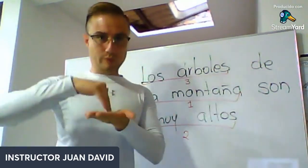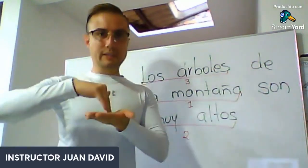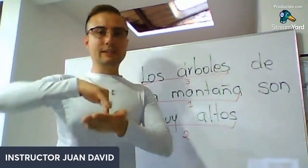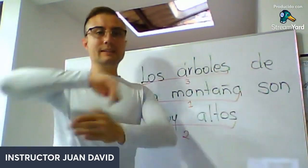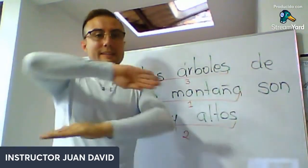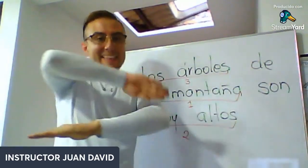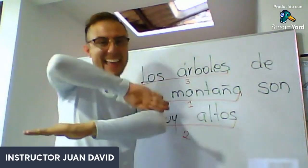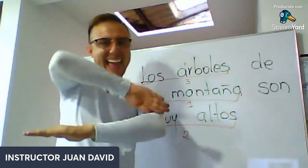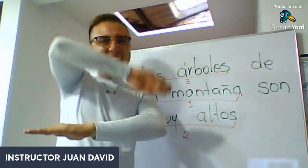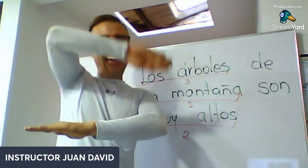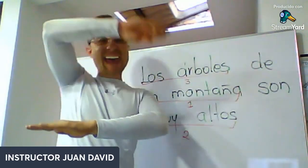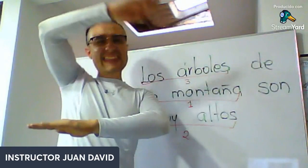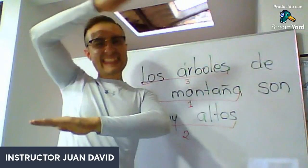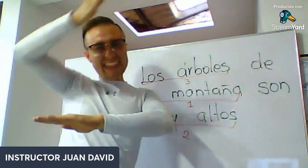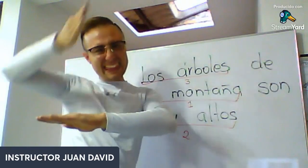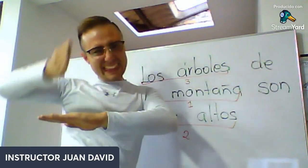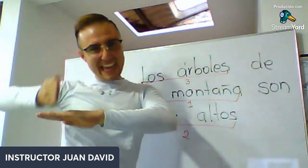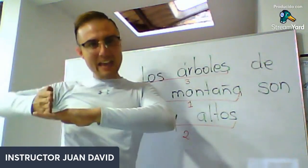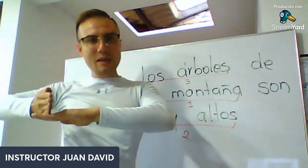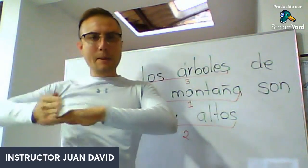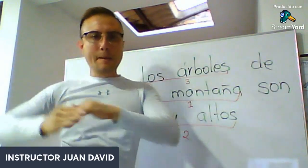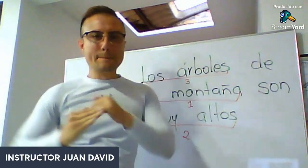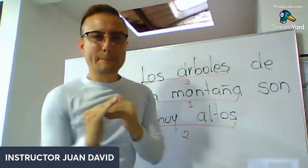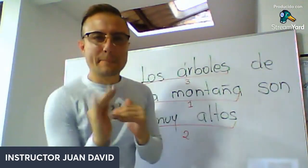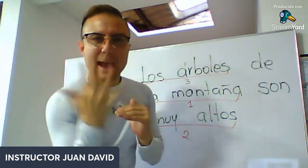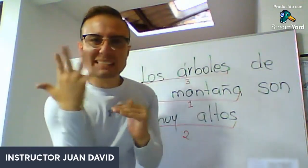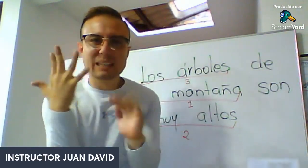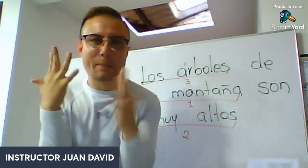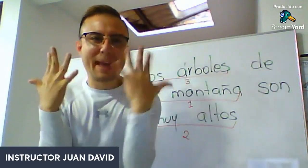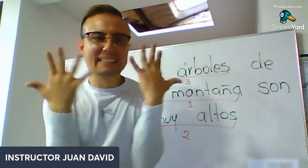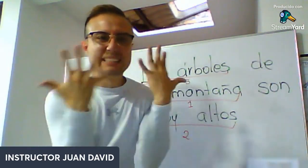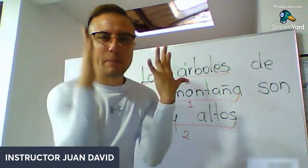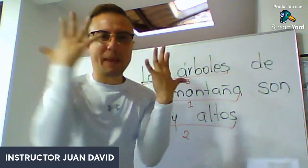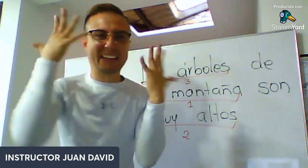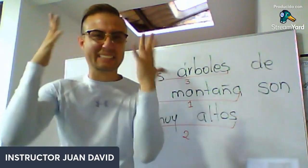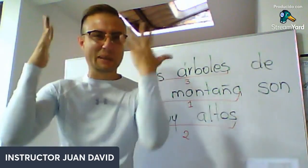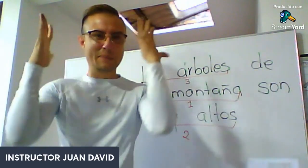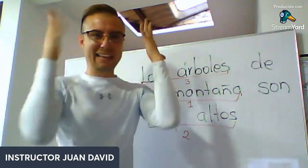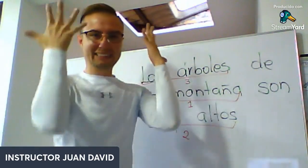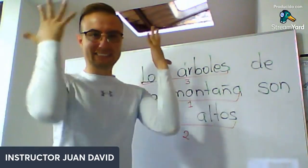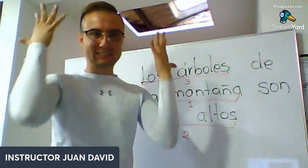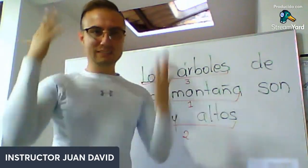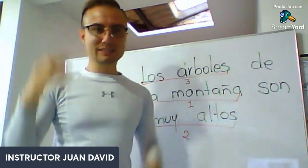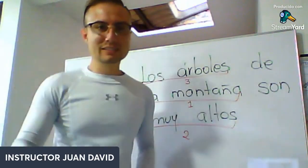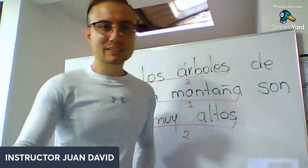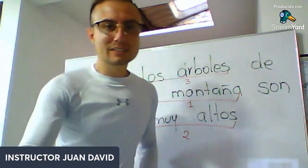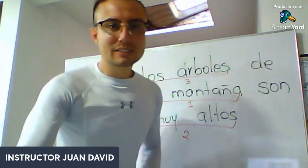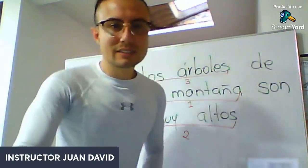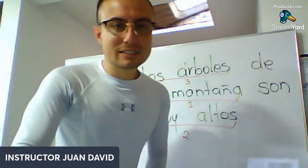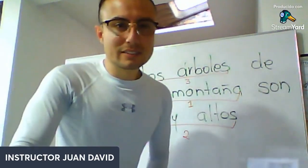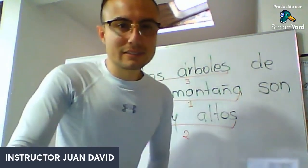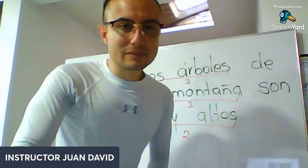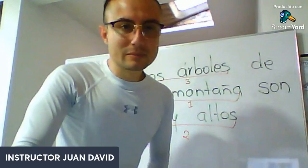y entonces lo voy a hacer de nuevo montaña y los árboles que son altos